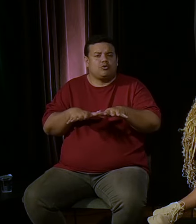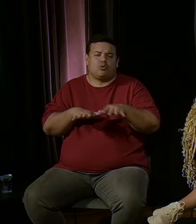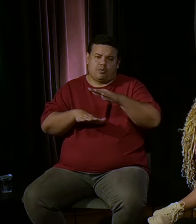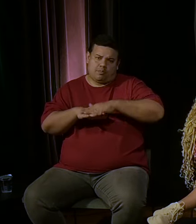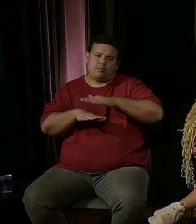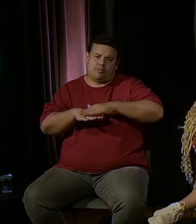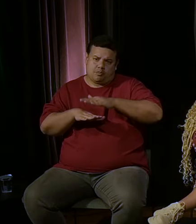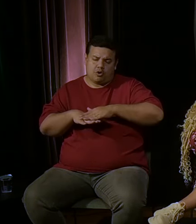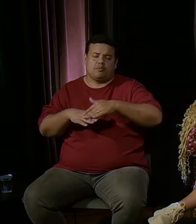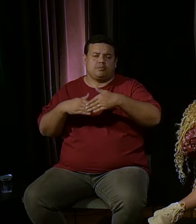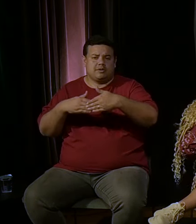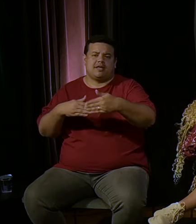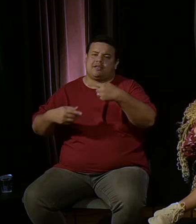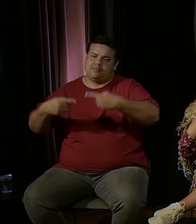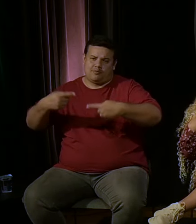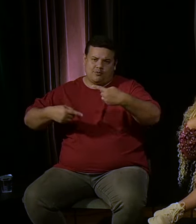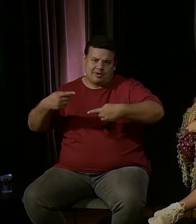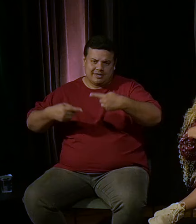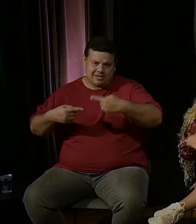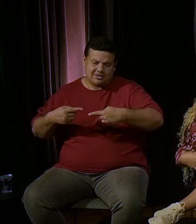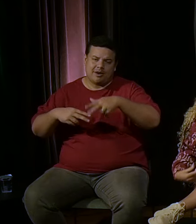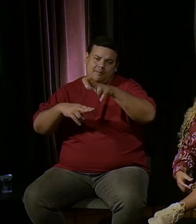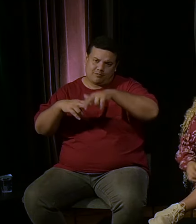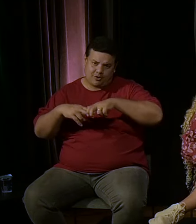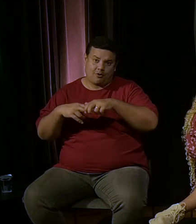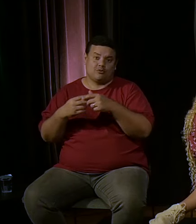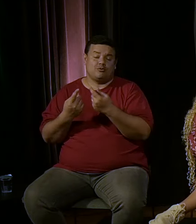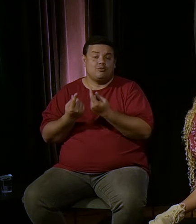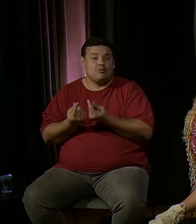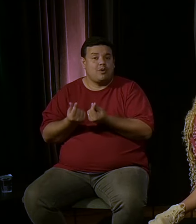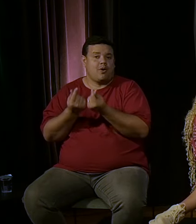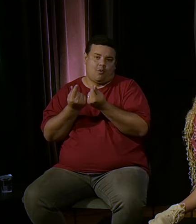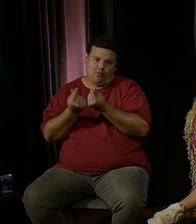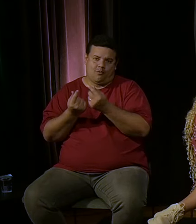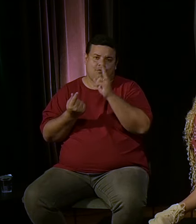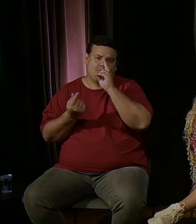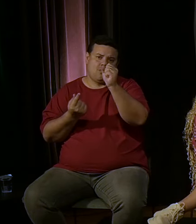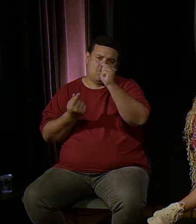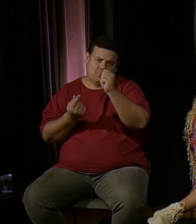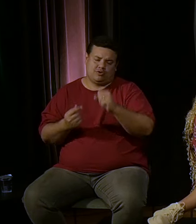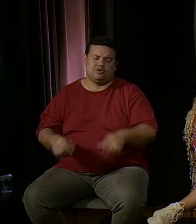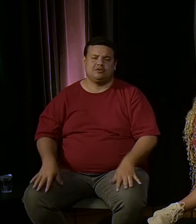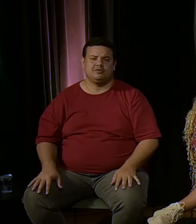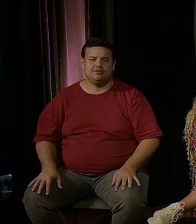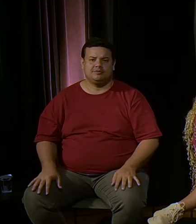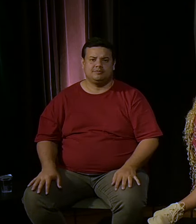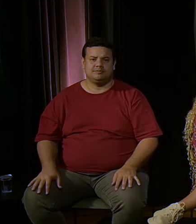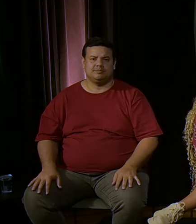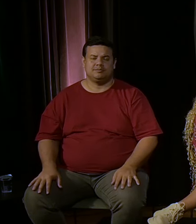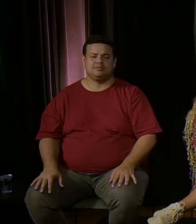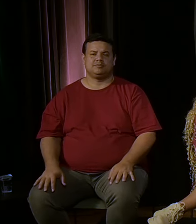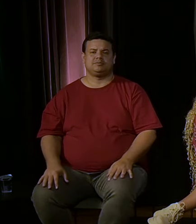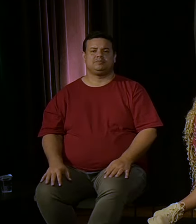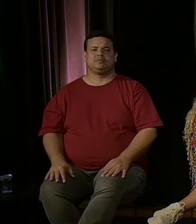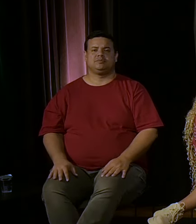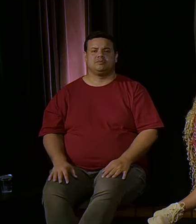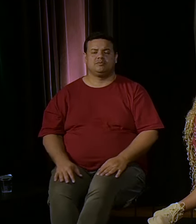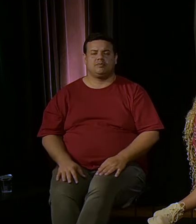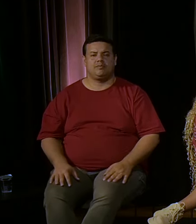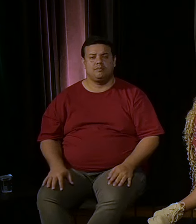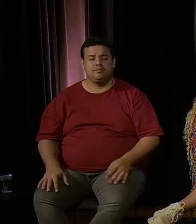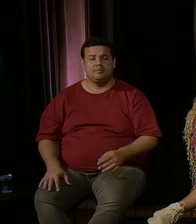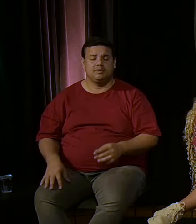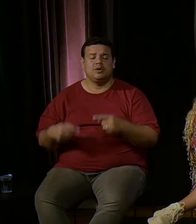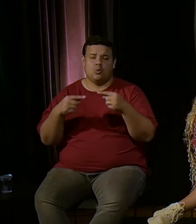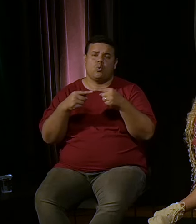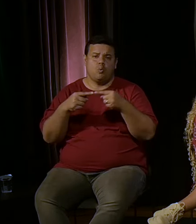política que vai ter um vetor econômico muito forte, que está diretamente relacionado